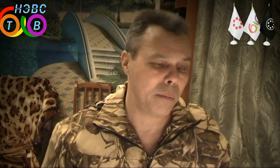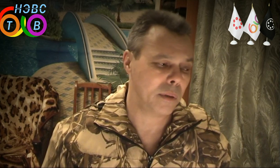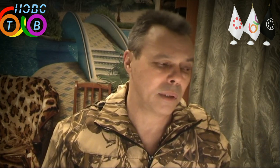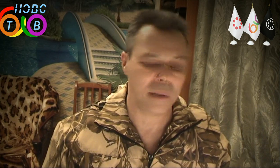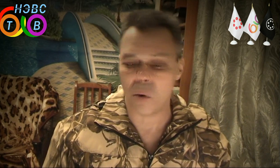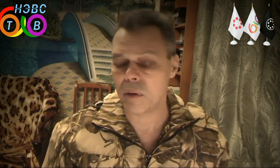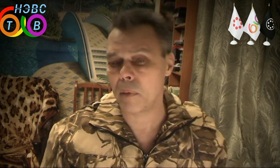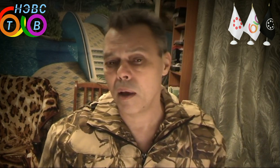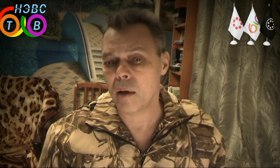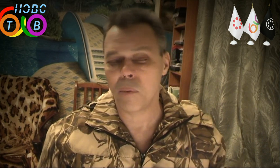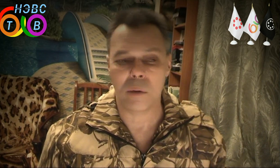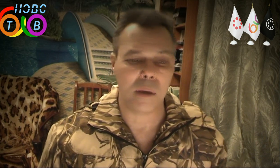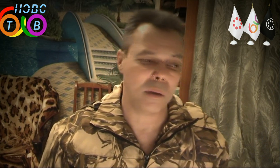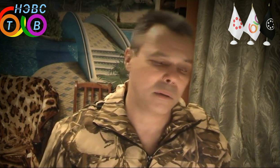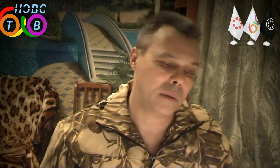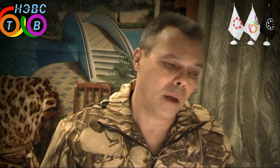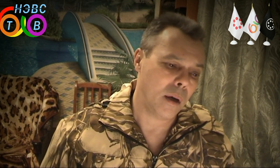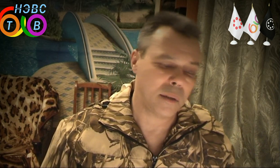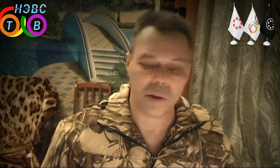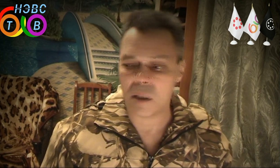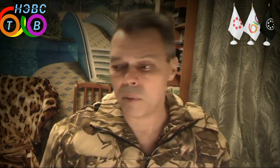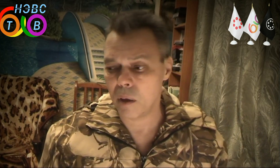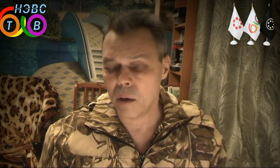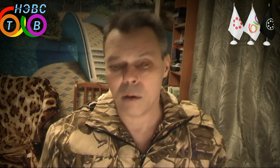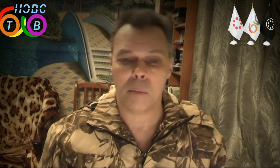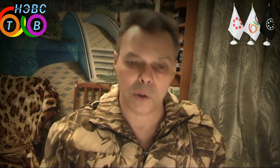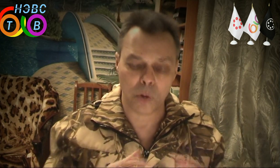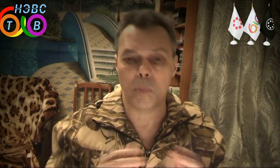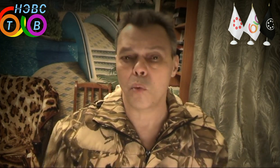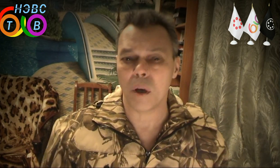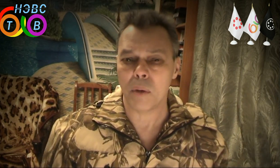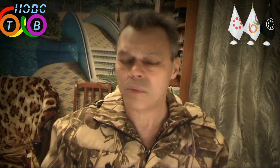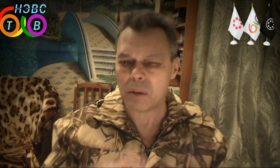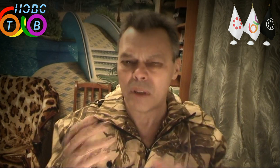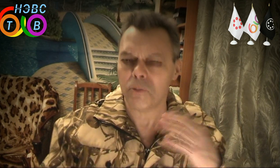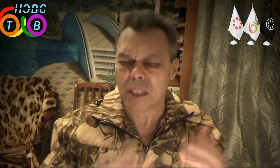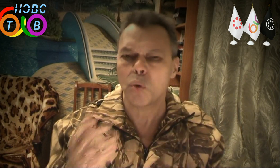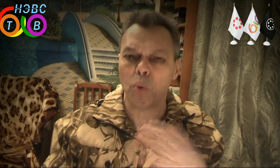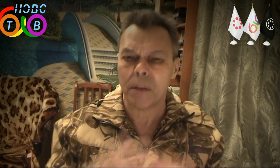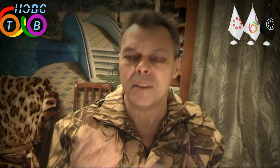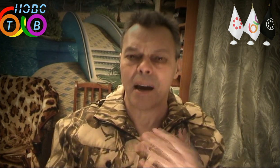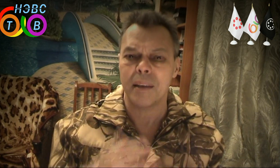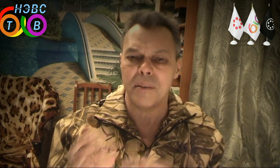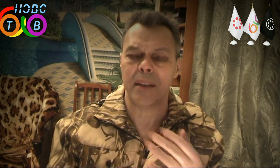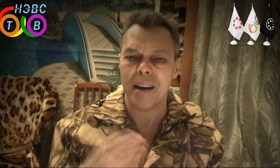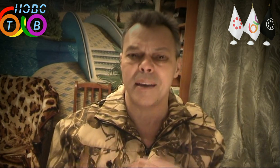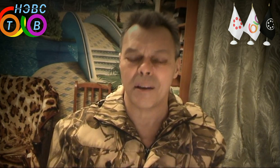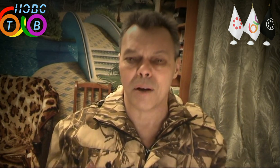и со здоровьем ребенка, и с отношениями между супругами. Видите, вот откуда всякие